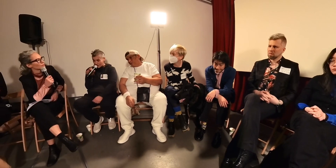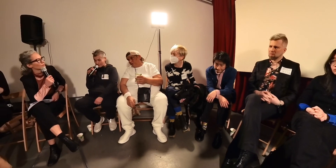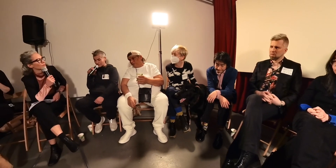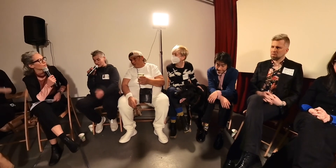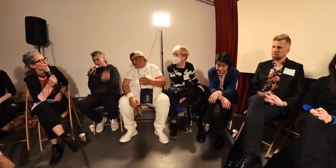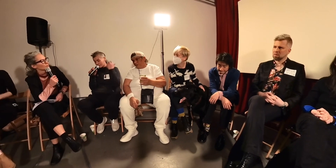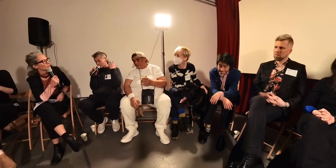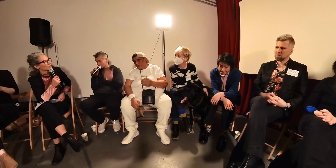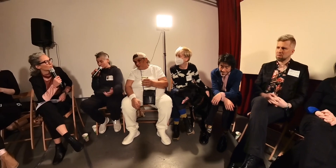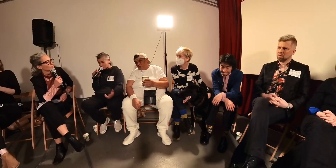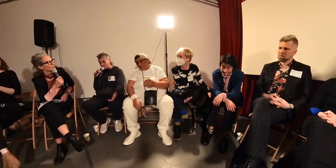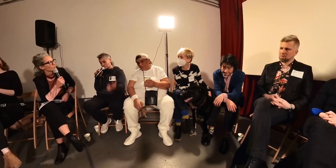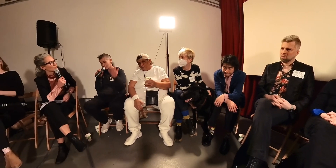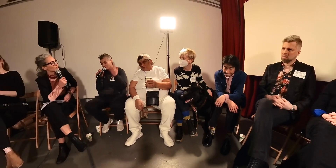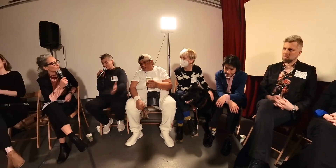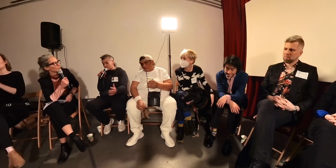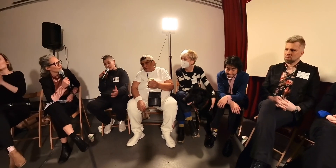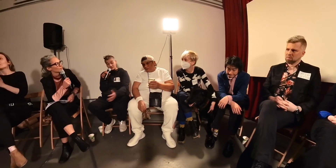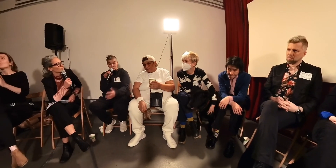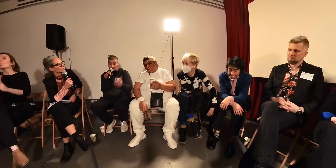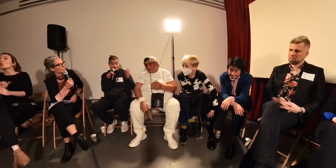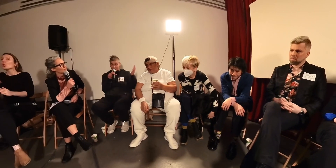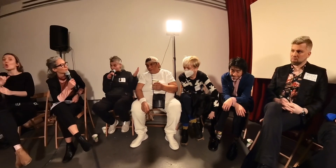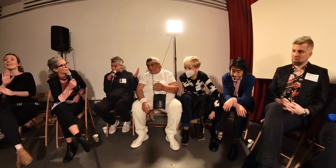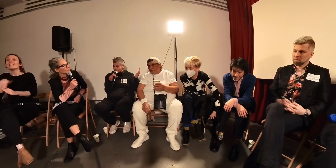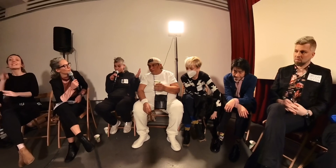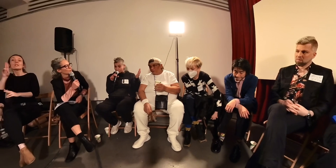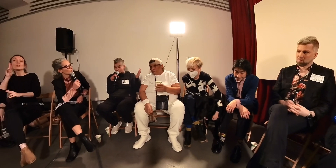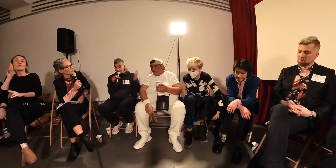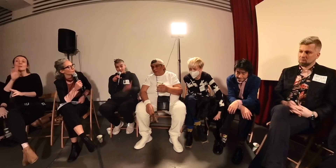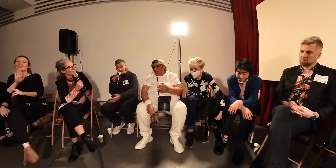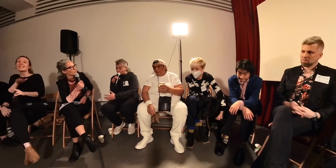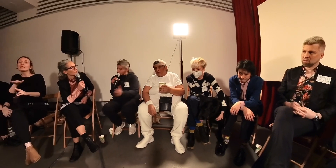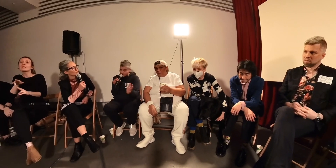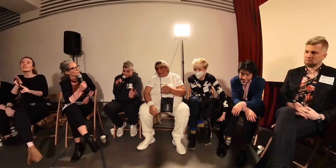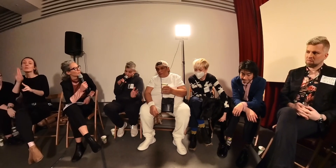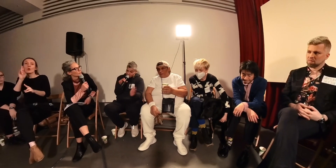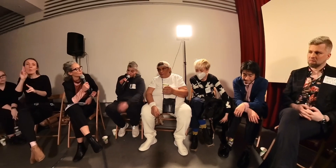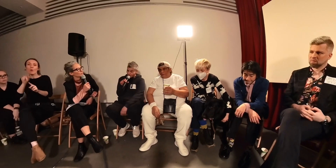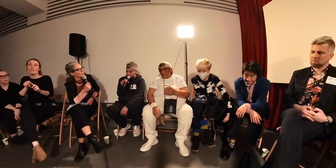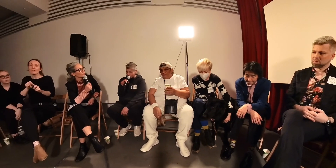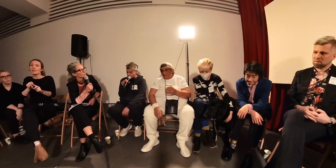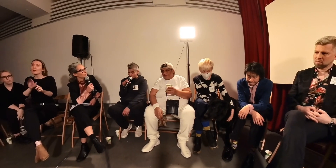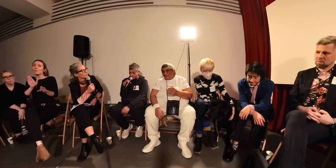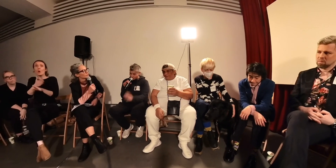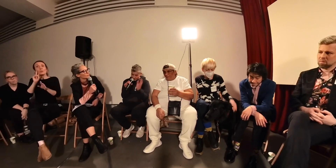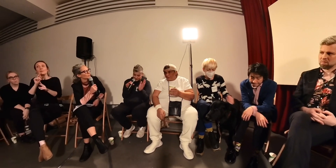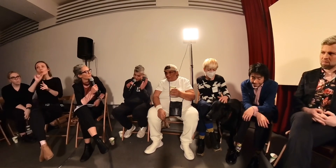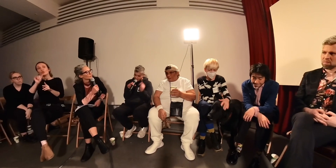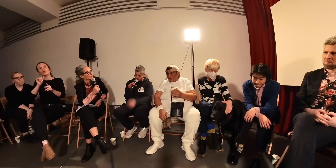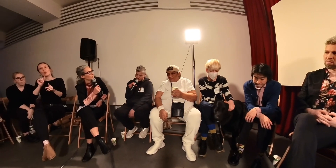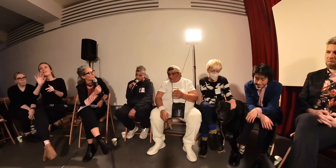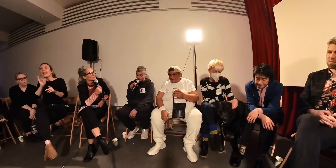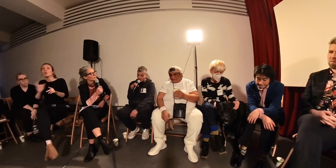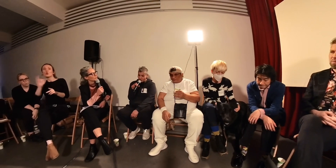to následná péče a proto lidi, kteří dostanou byty a jsou třeba 10 let na ulici, nebo to je jedno, jak dlouho, já teda jsem hodně